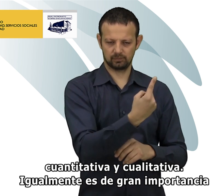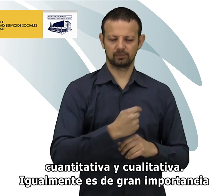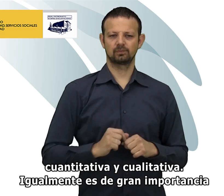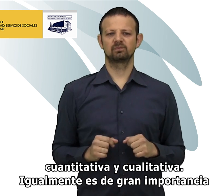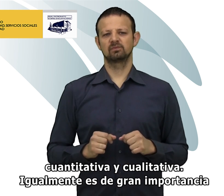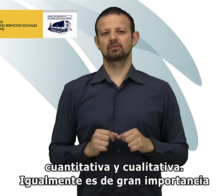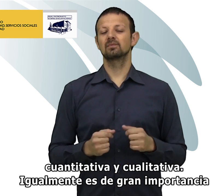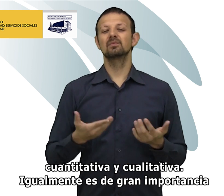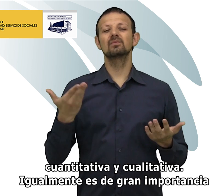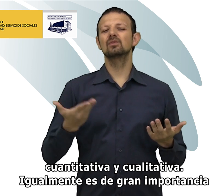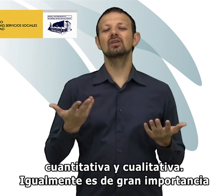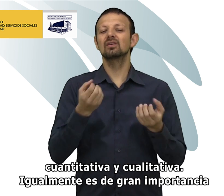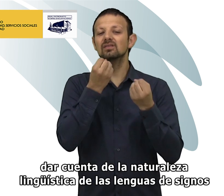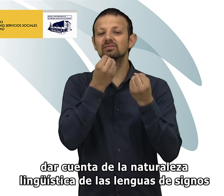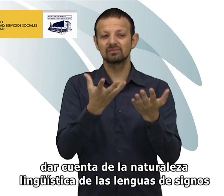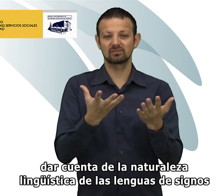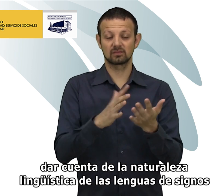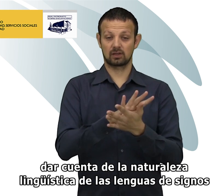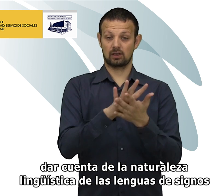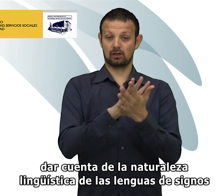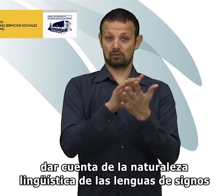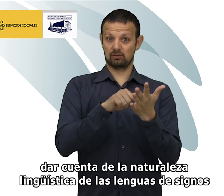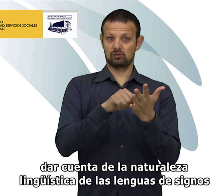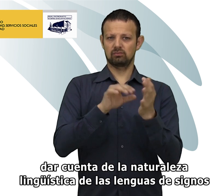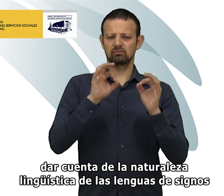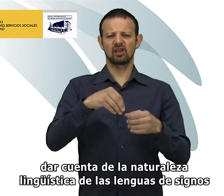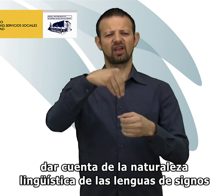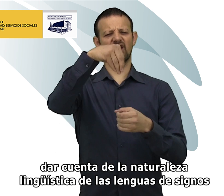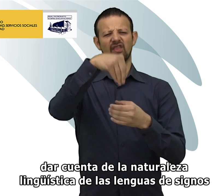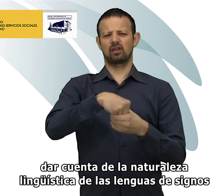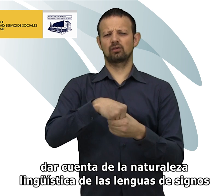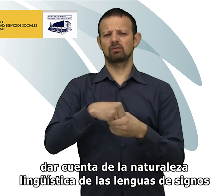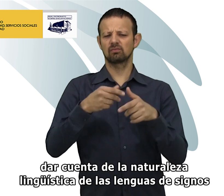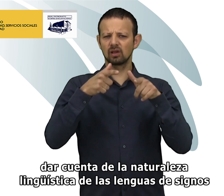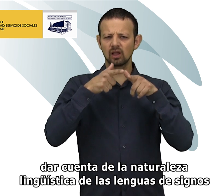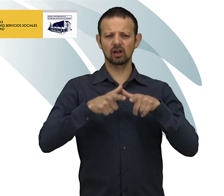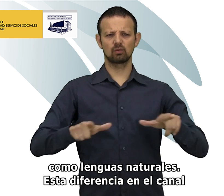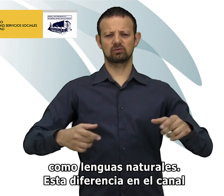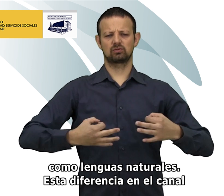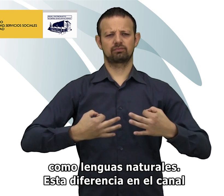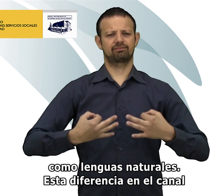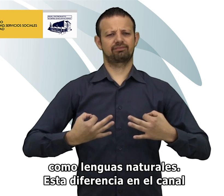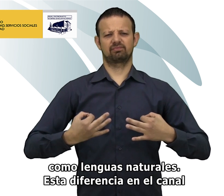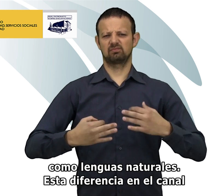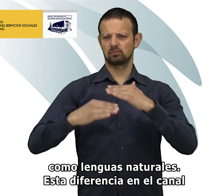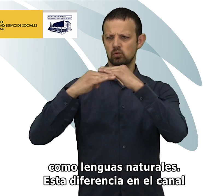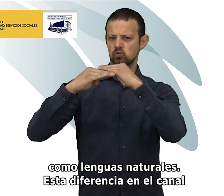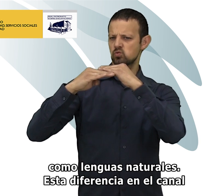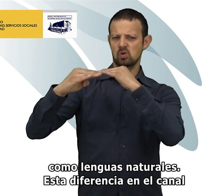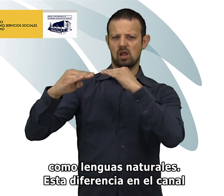cualitativa. Igualmente, es de gran importancia dar cuenta de la naturaleza lingüística de las lenguas de signos como lenguas